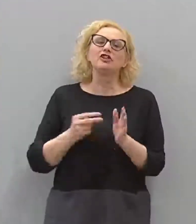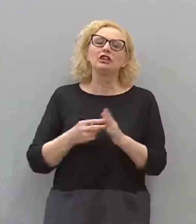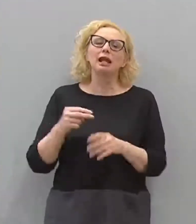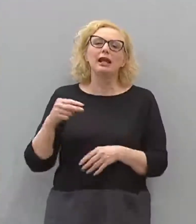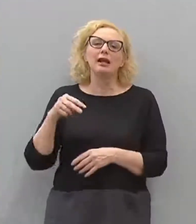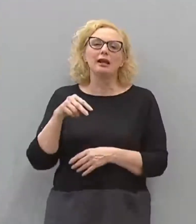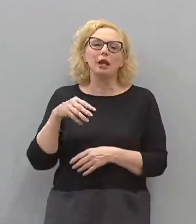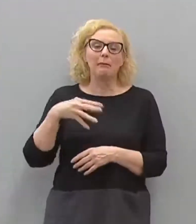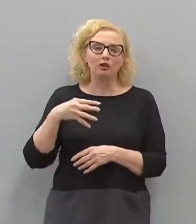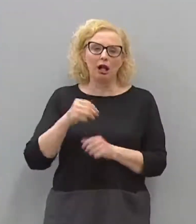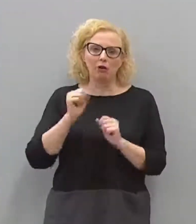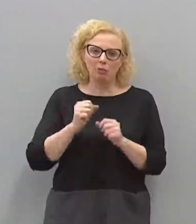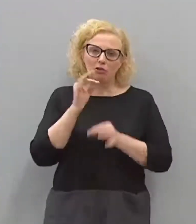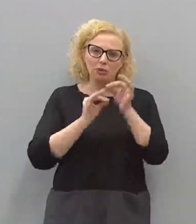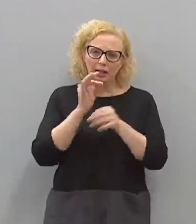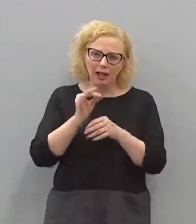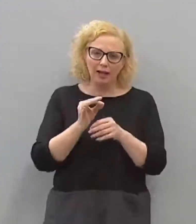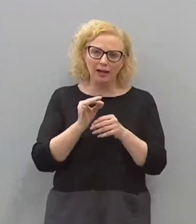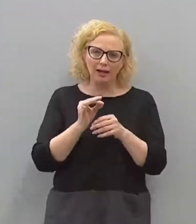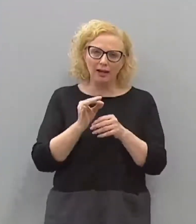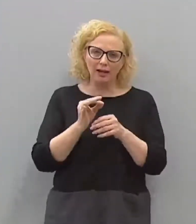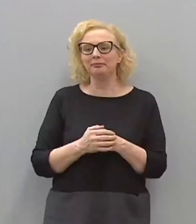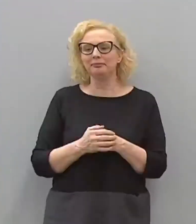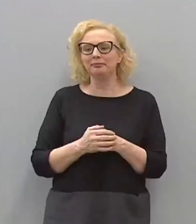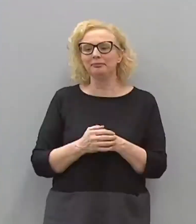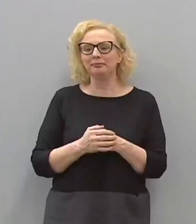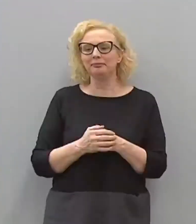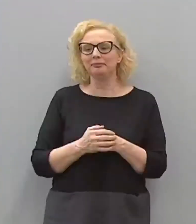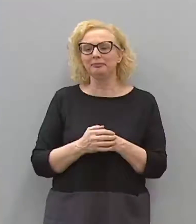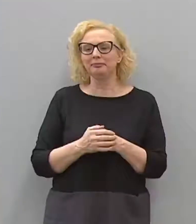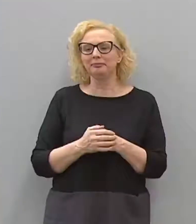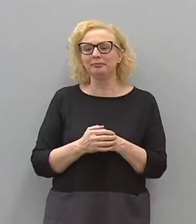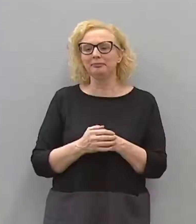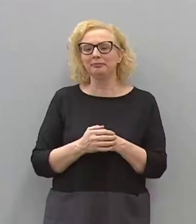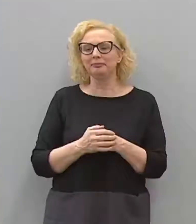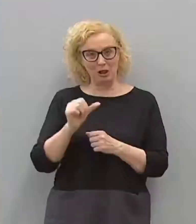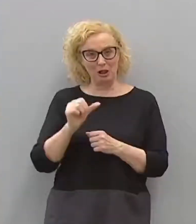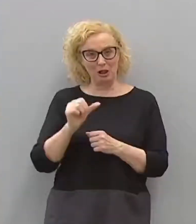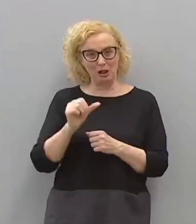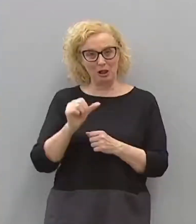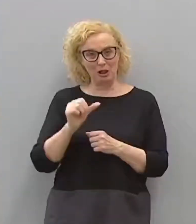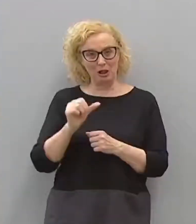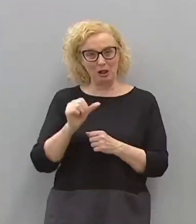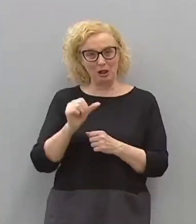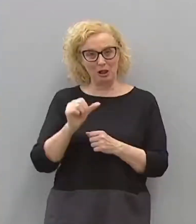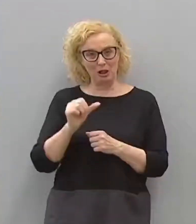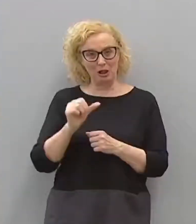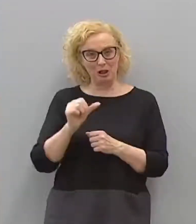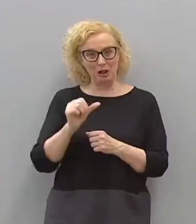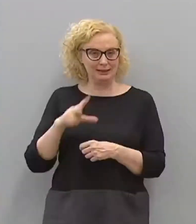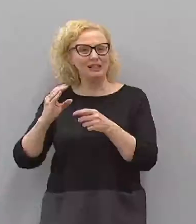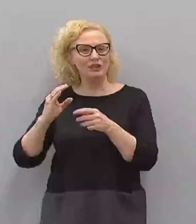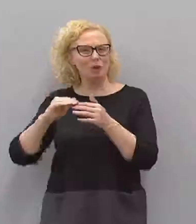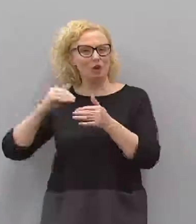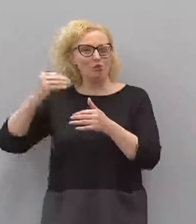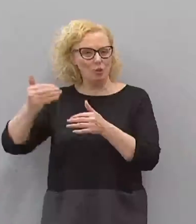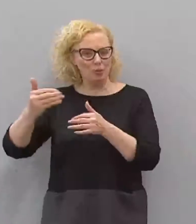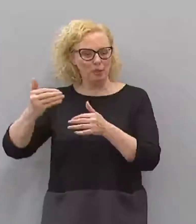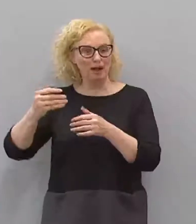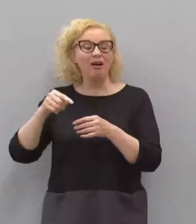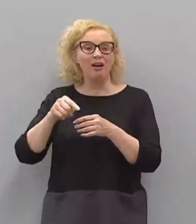opera per opera buongiorno a tutti e allora la prima opera che è stato il presidente riguardo una